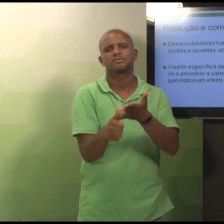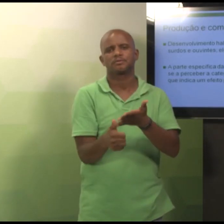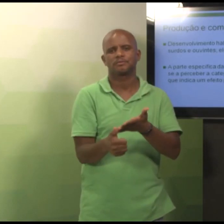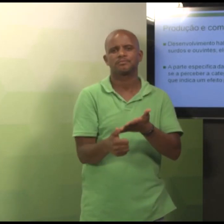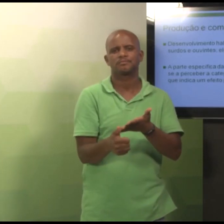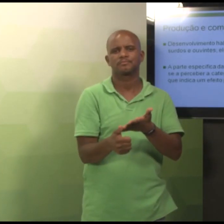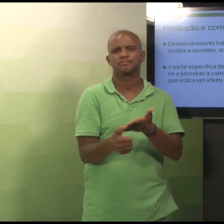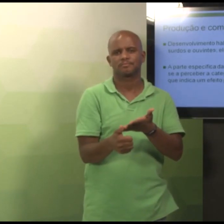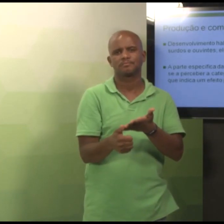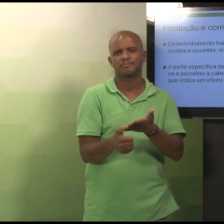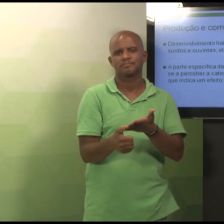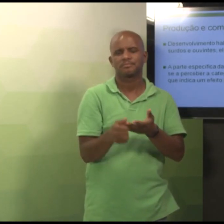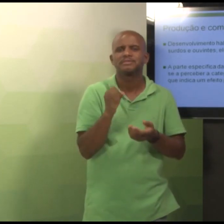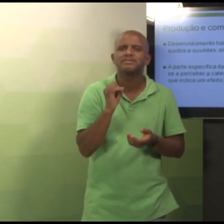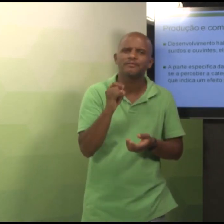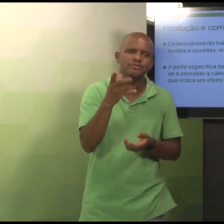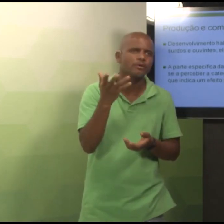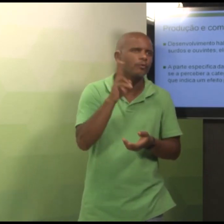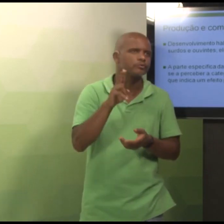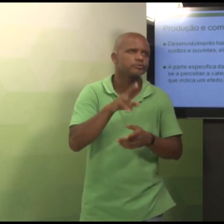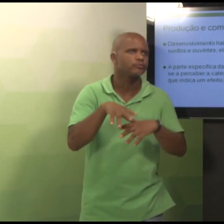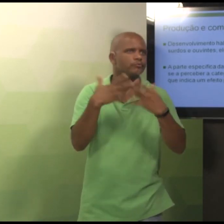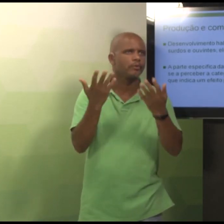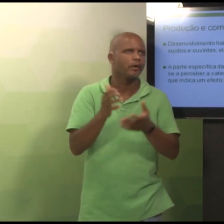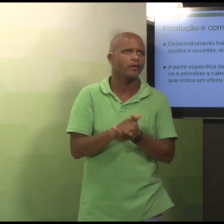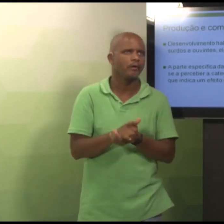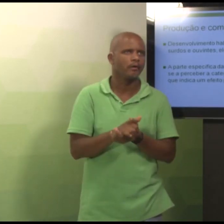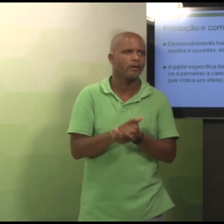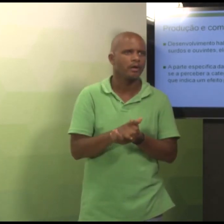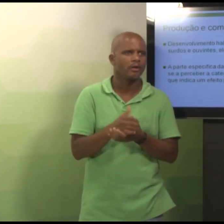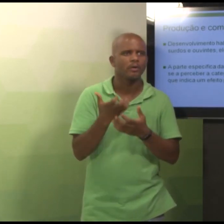prioritariamente pelas configurações de mãos.